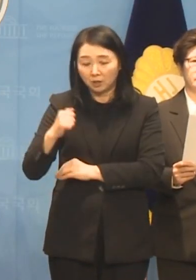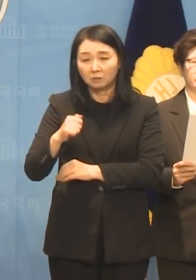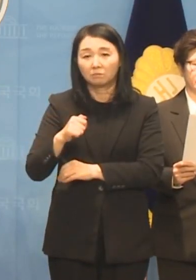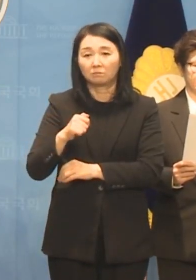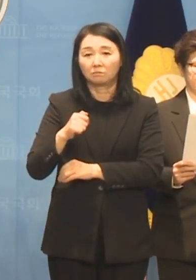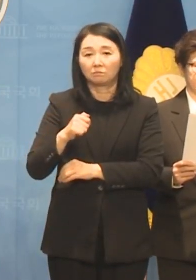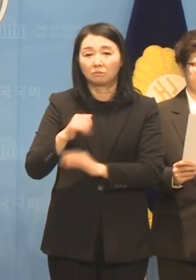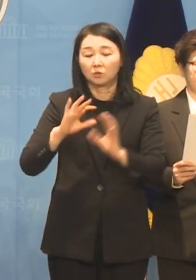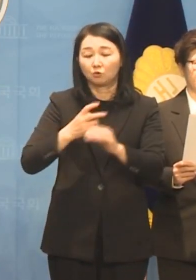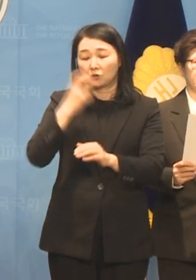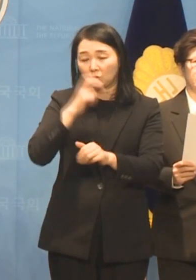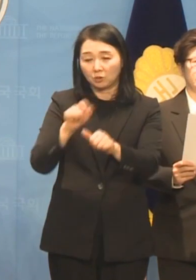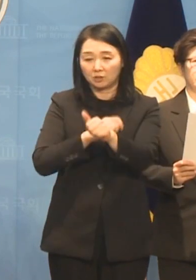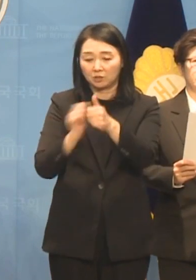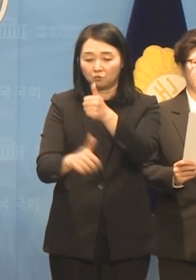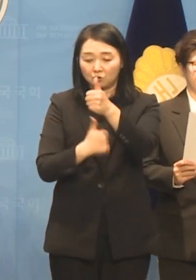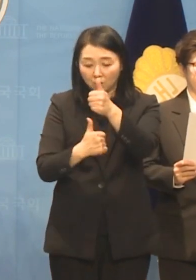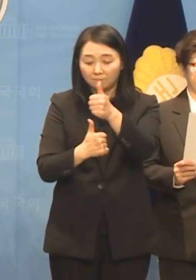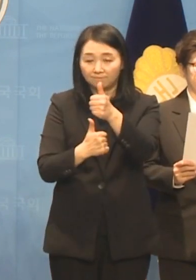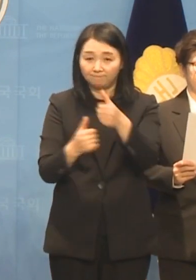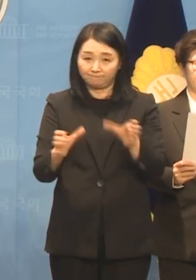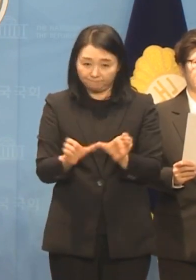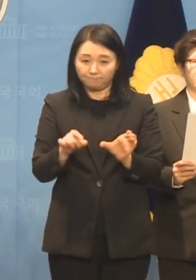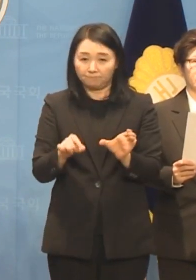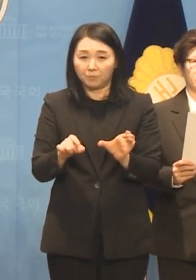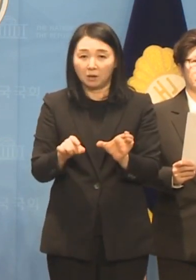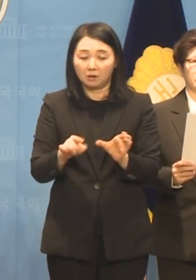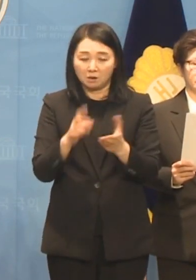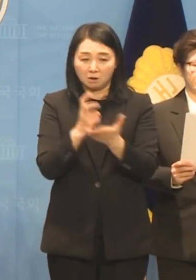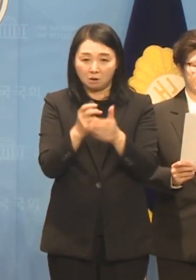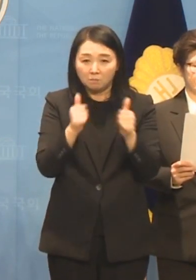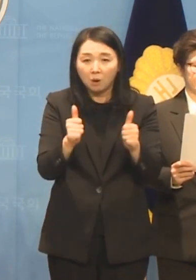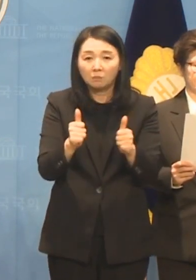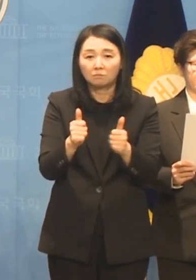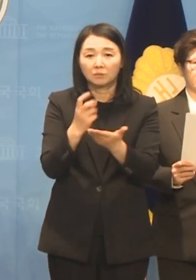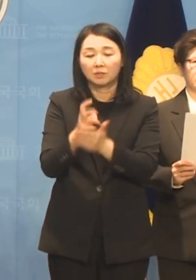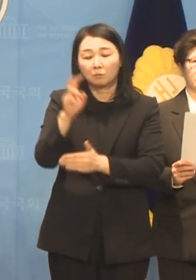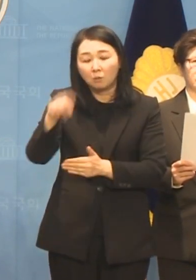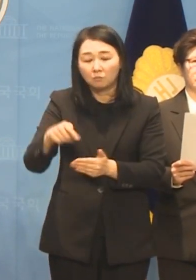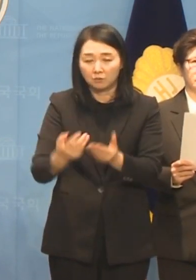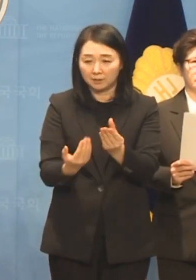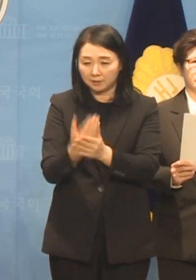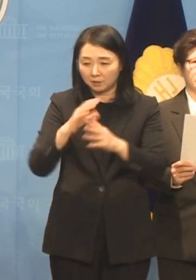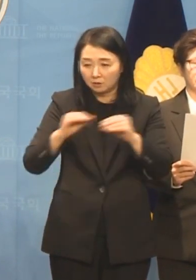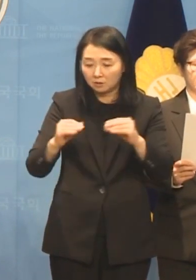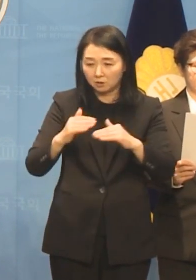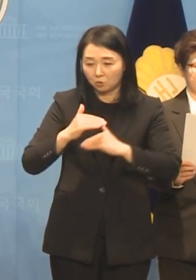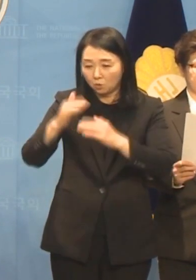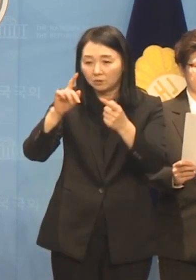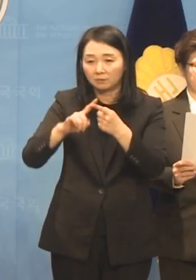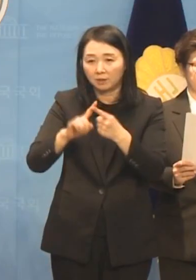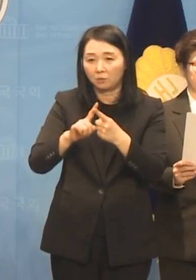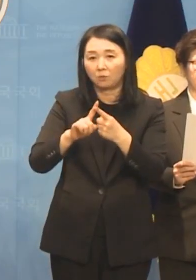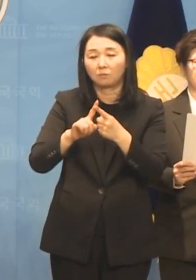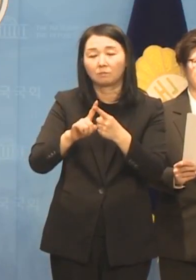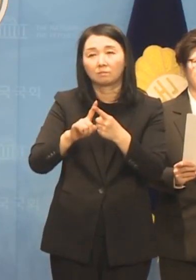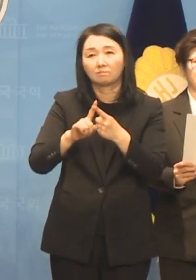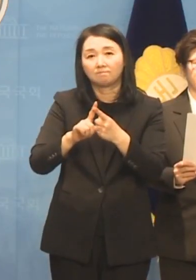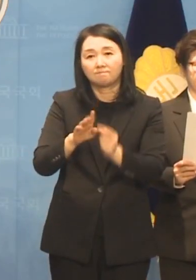국정조사 특위위원들은 헌법재판소와 사법부의 사건 처리가 공정한 절차에 따라 진행될 수